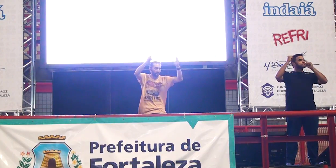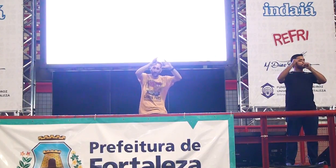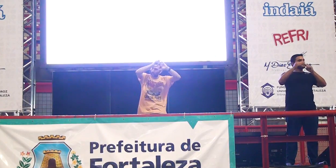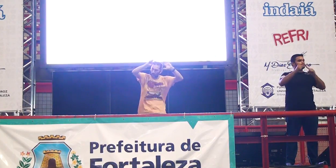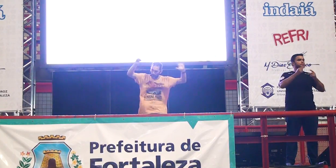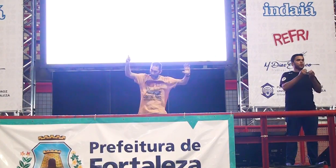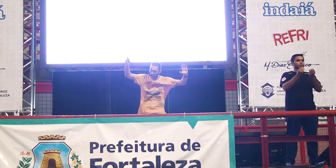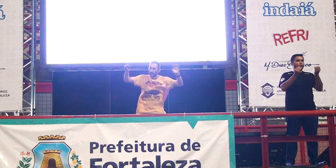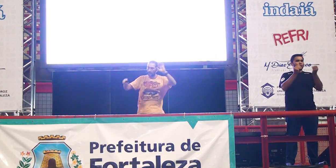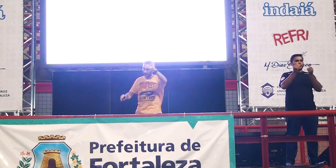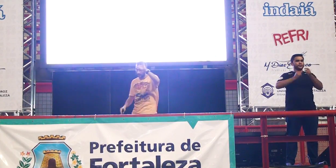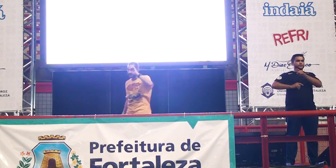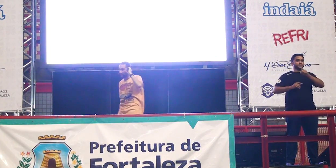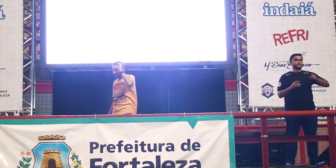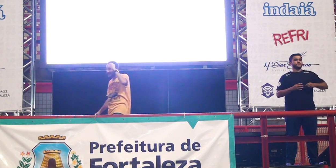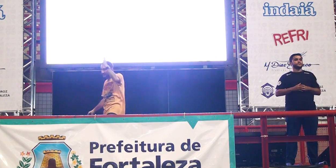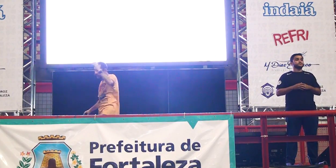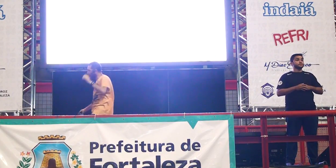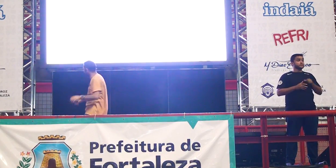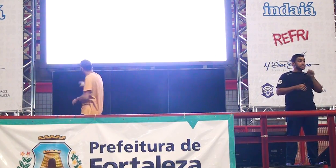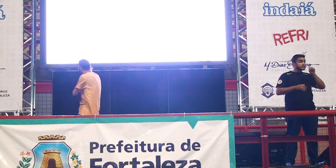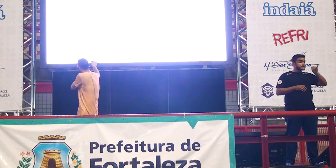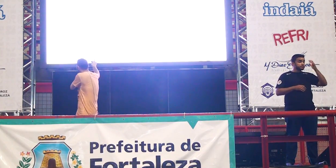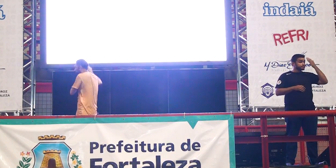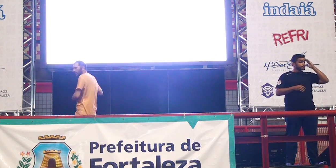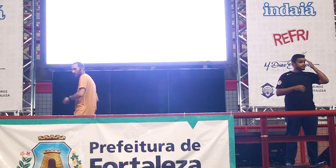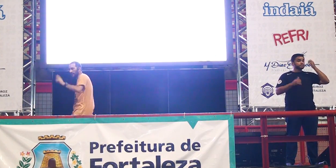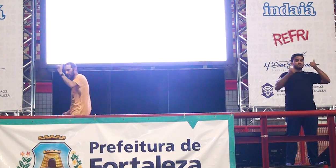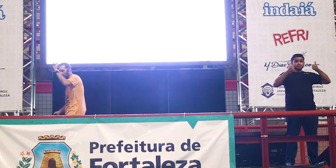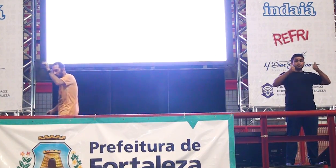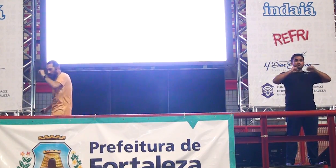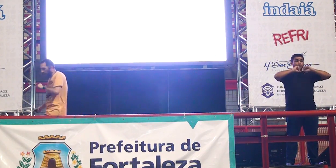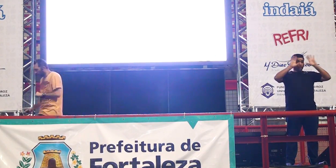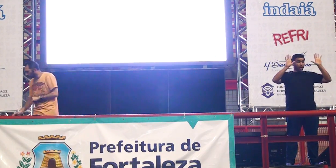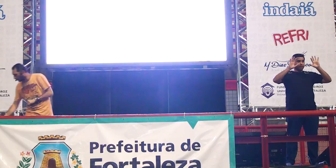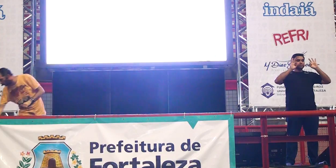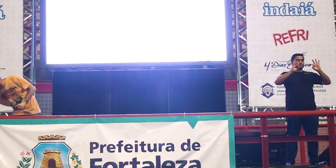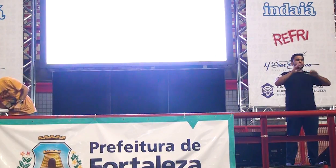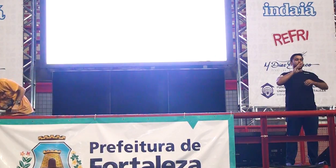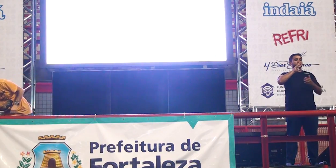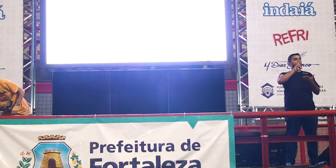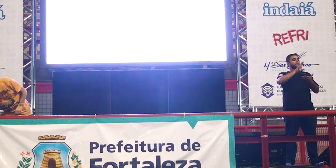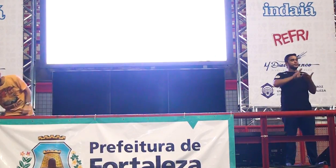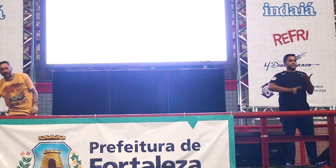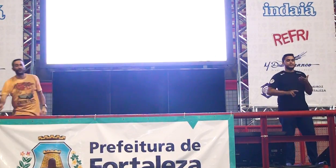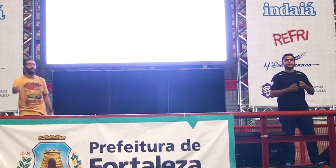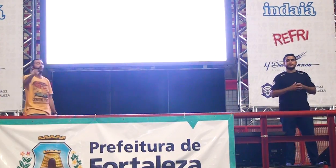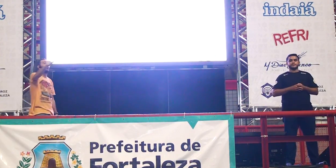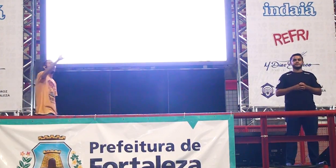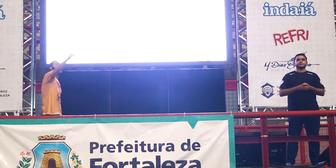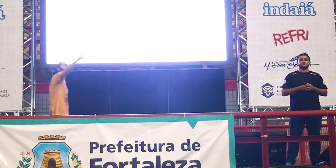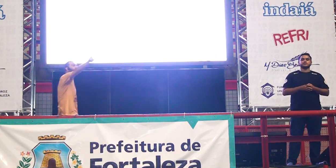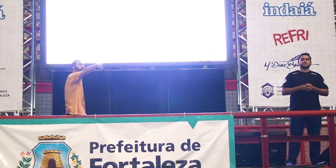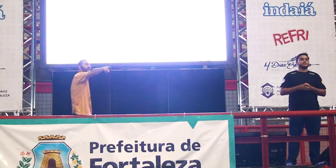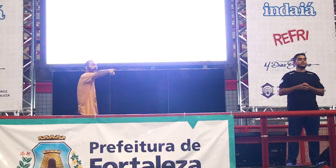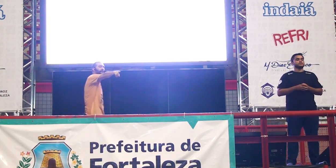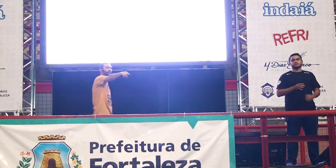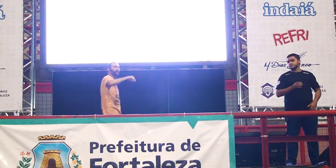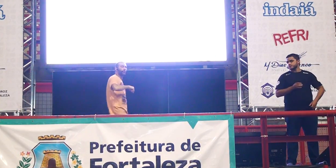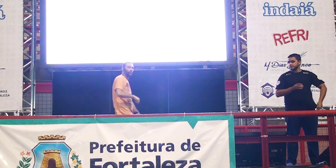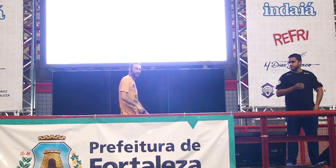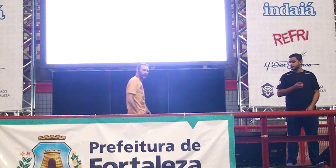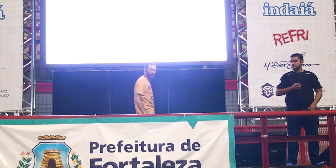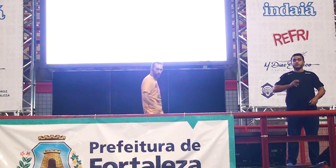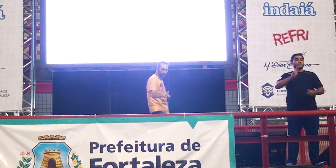raciocínio. Só raciocínio. Se você entender o conceito, você faz a questão. Bora para o segundo conceito.